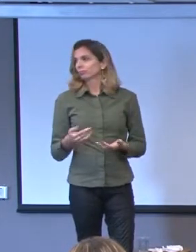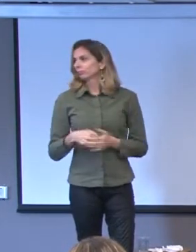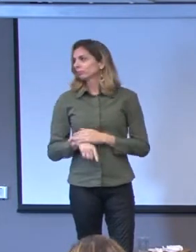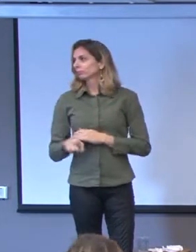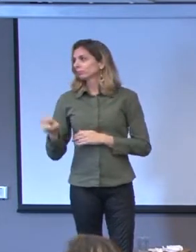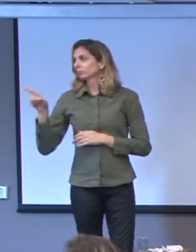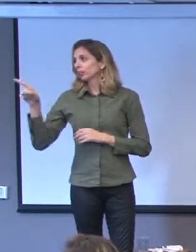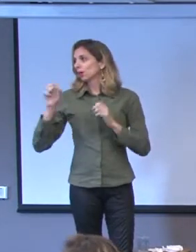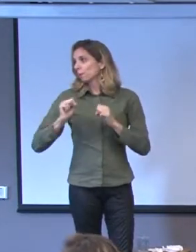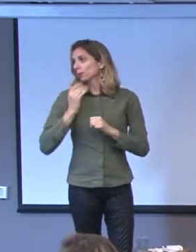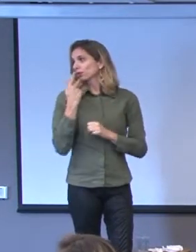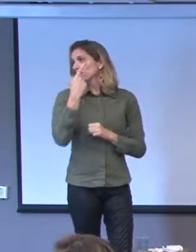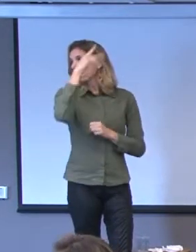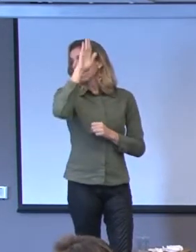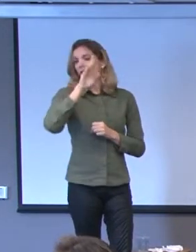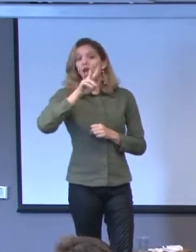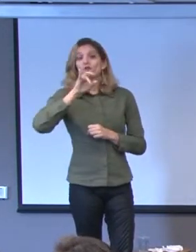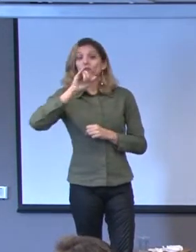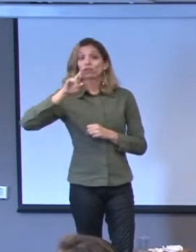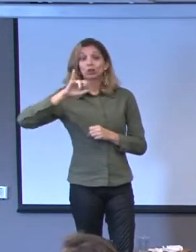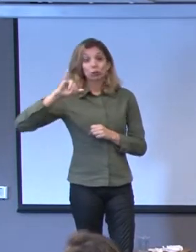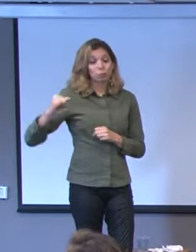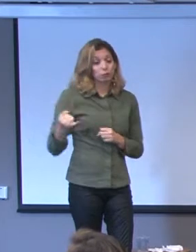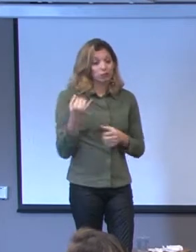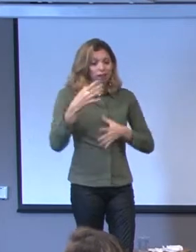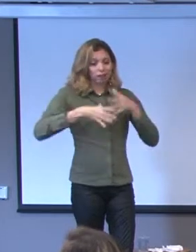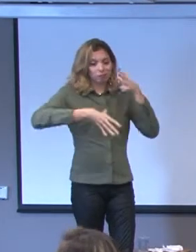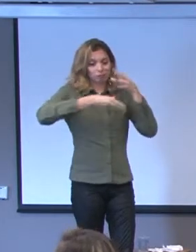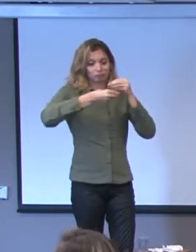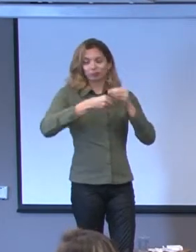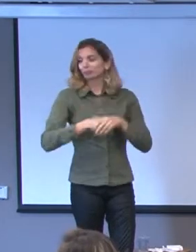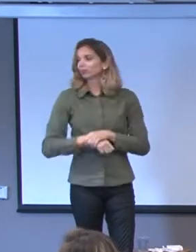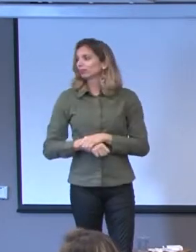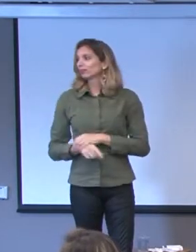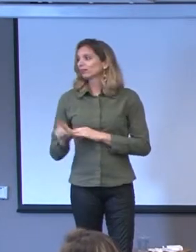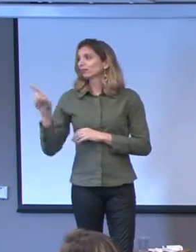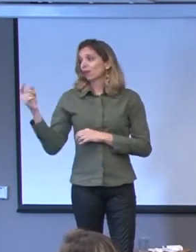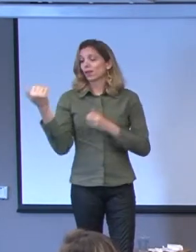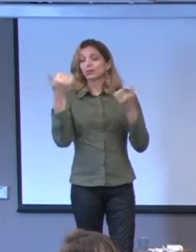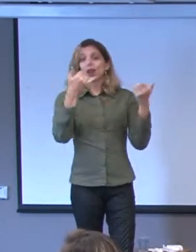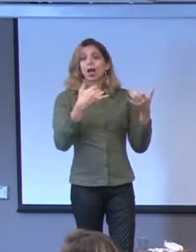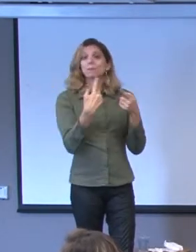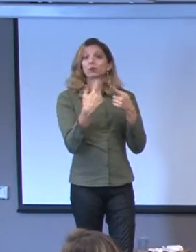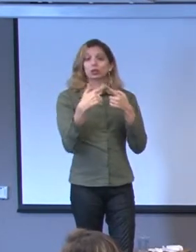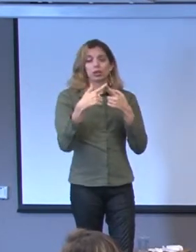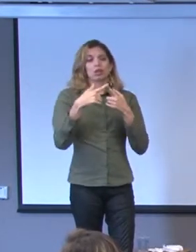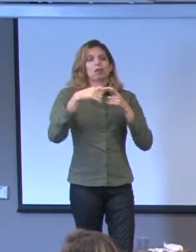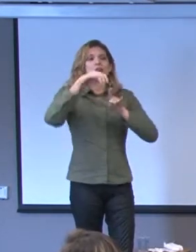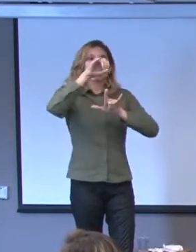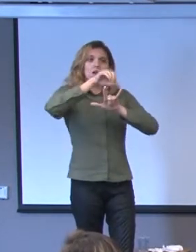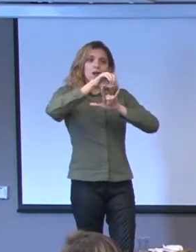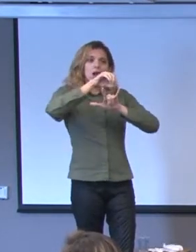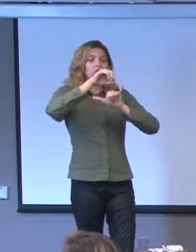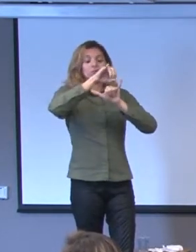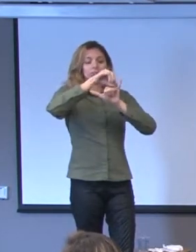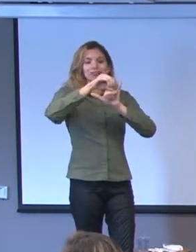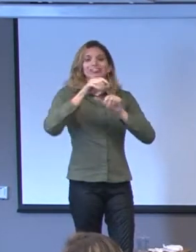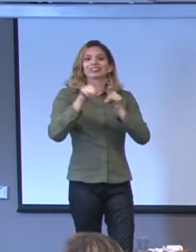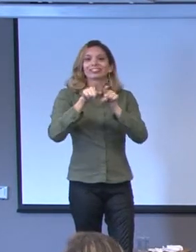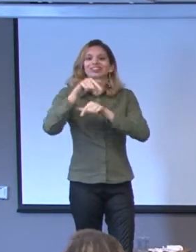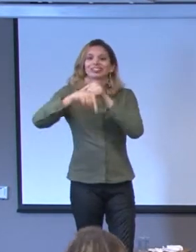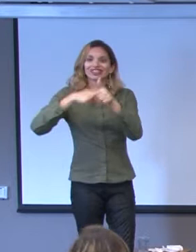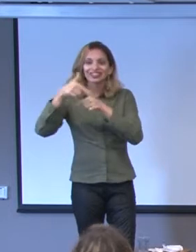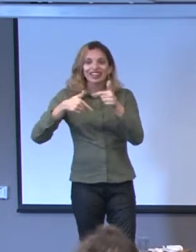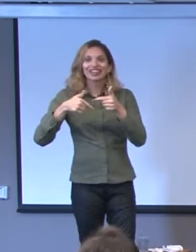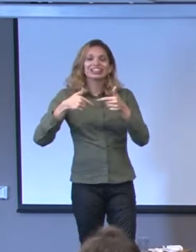Claro, eu acho que o Vitor quer aproveitar e fazer uma colocação. O gancho, porque a Fundação ela trabalha, como eu disse no começo, a mobilidade